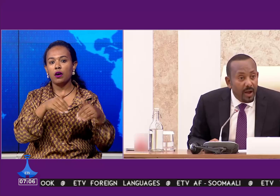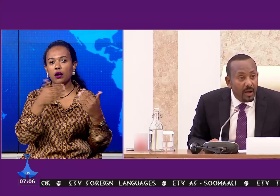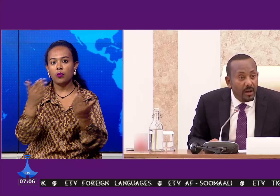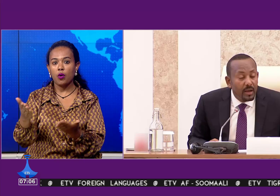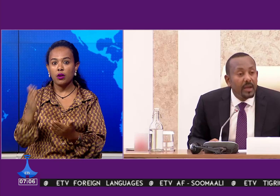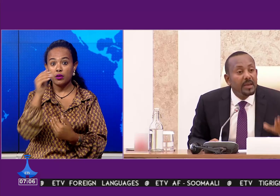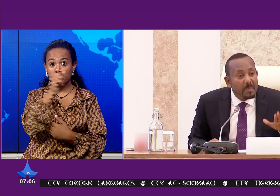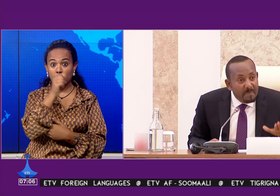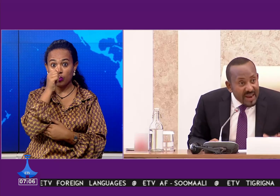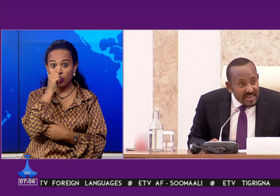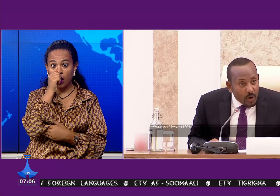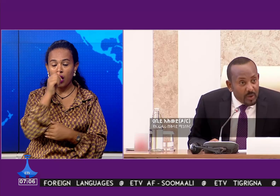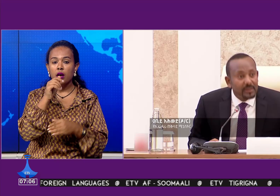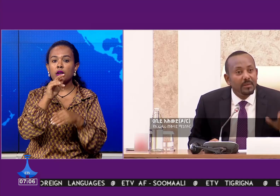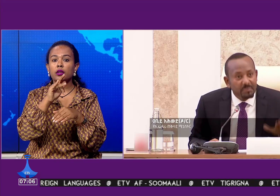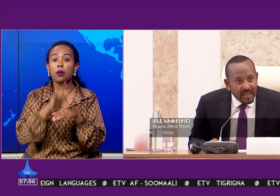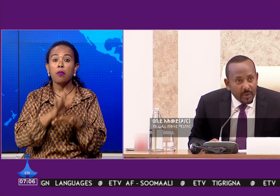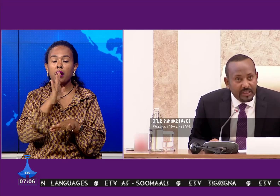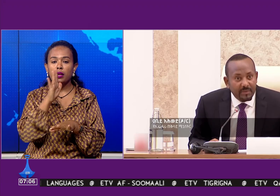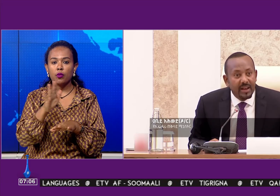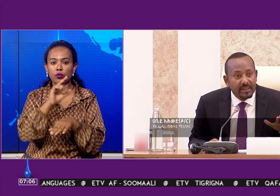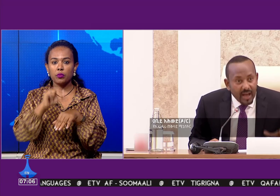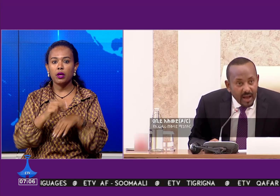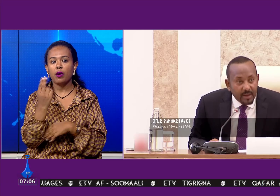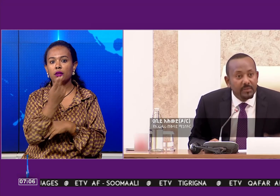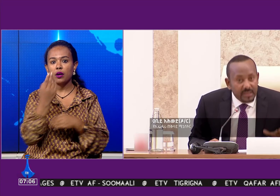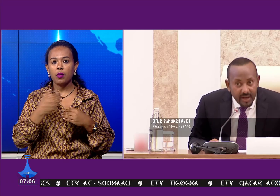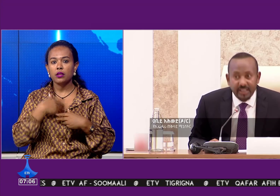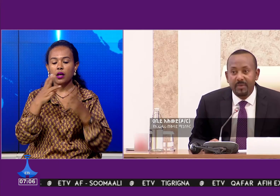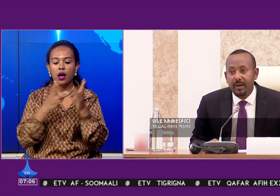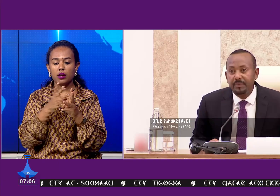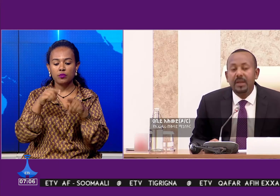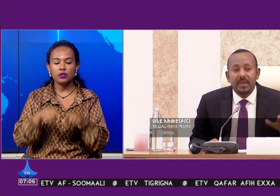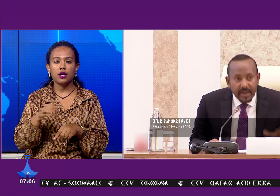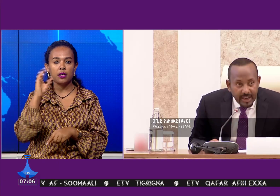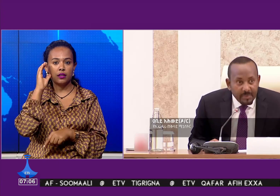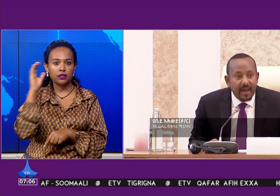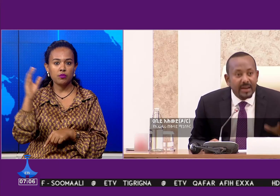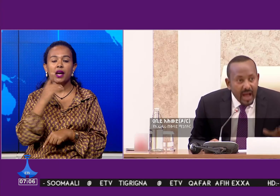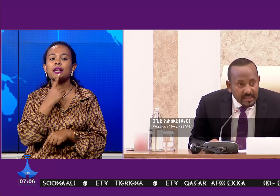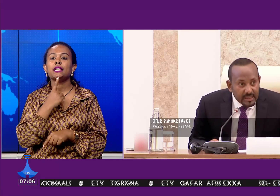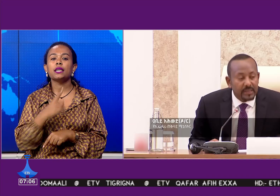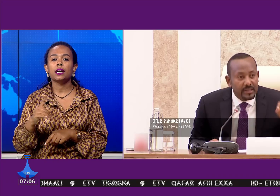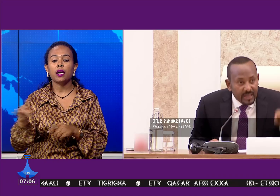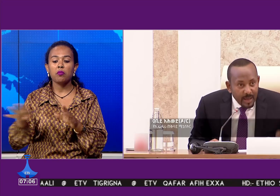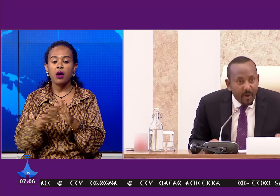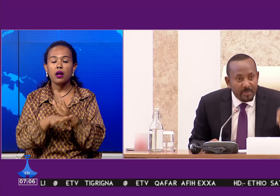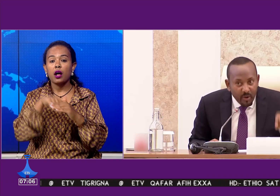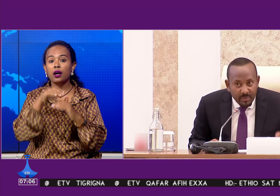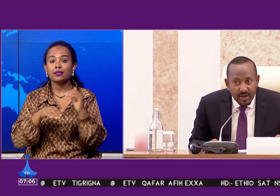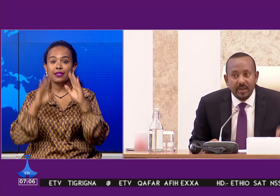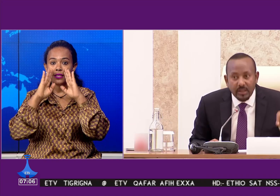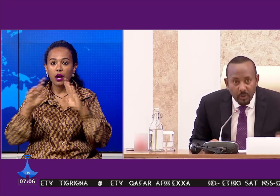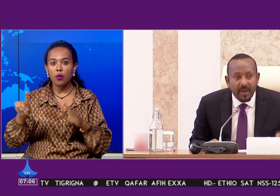ኢትዮጵያ የማይናወጥ ብሔራዊ ጥቅም አላት። ዓለም ዛሬ ይስማ። የቀይ ባህር አክሰስ ሰላማዊ